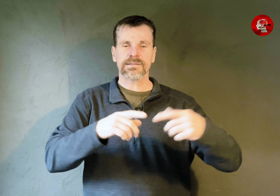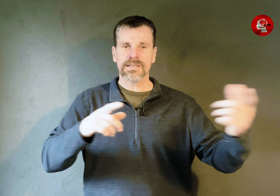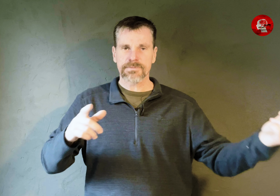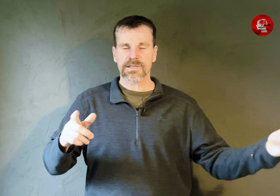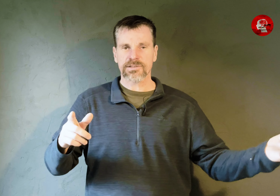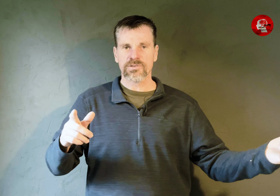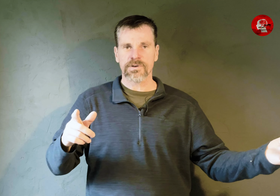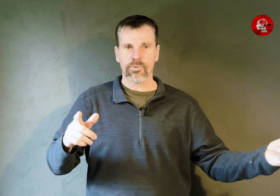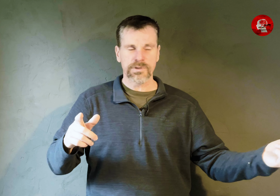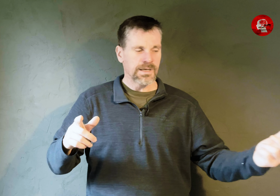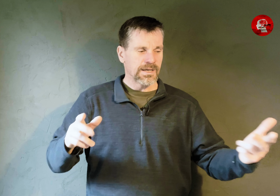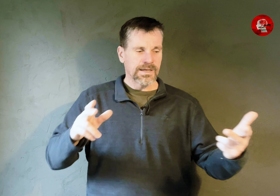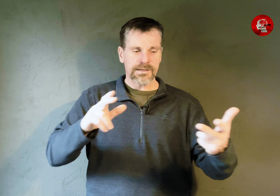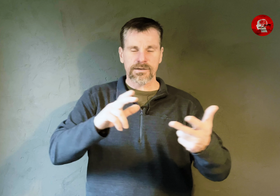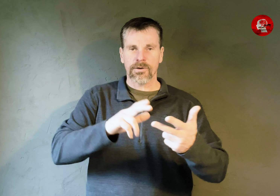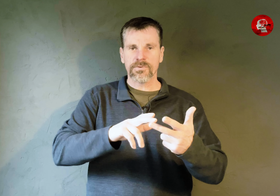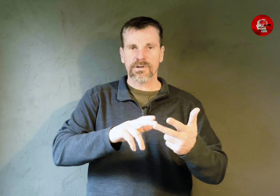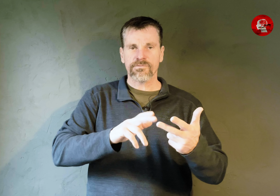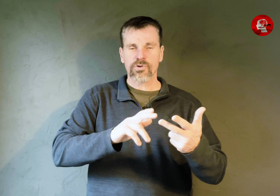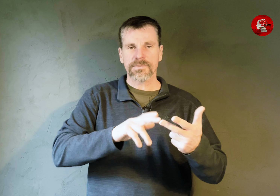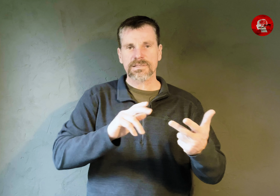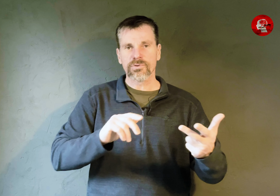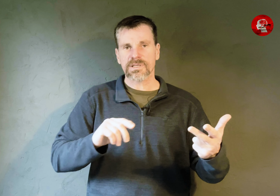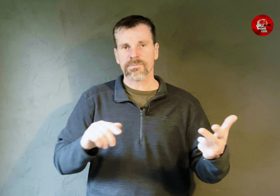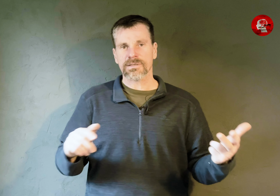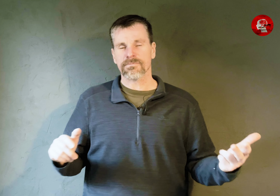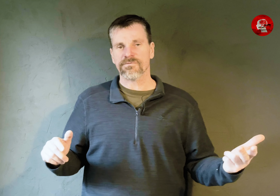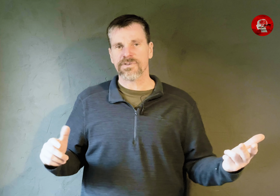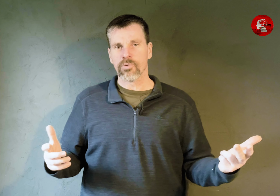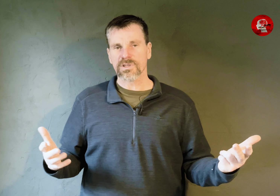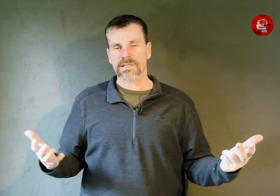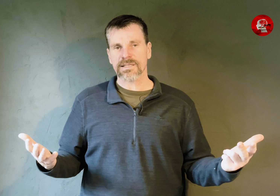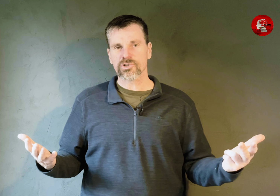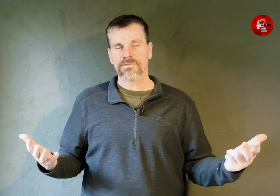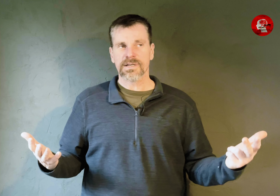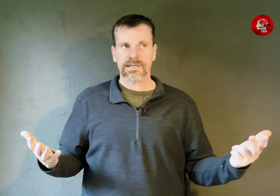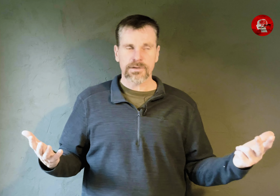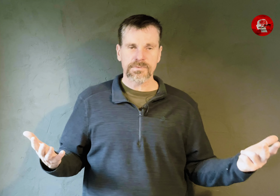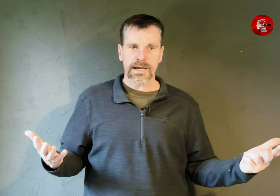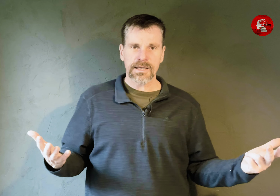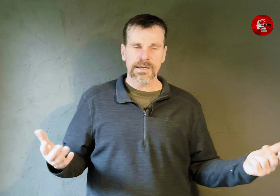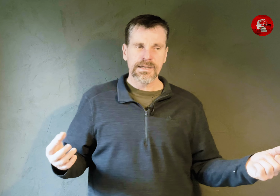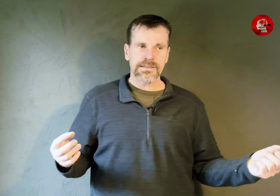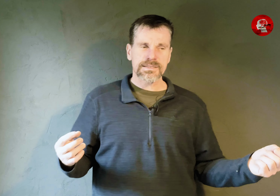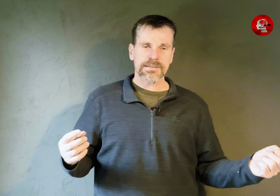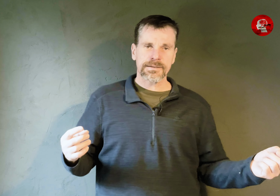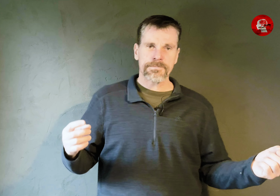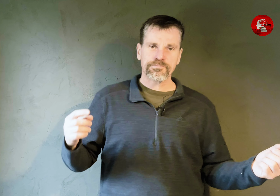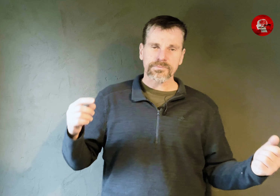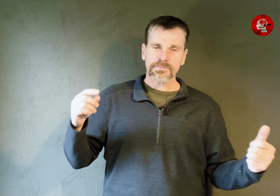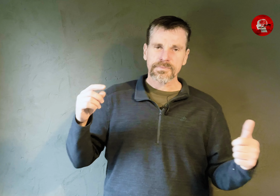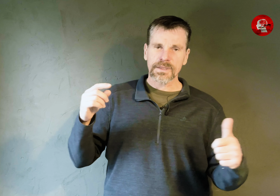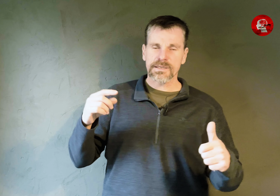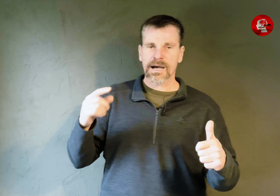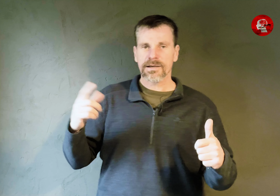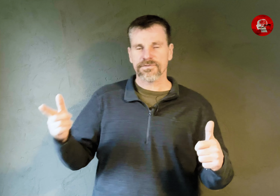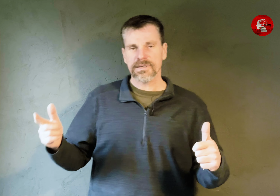nichts mit kantenschliff verboten kommt noch wo kommt das gerücht her mit dem verbot an kantenschliff es kommt daher dass die kfw